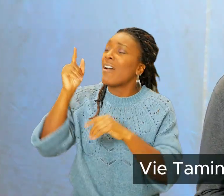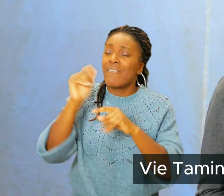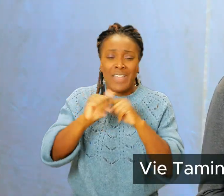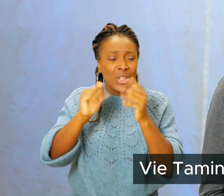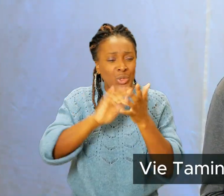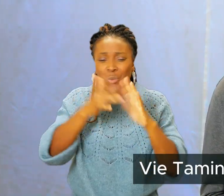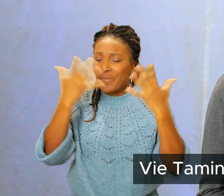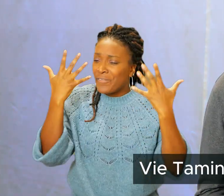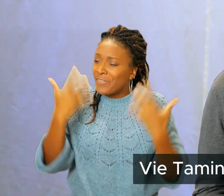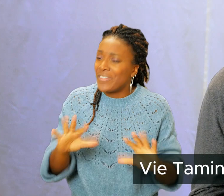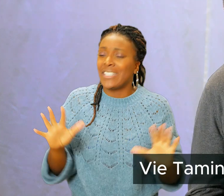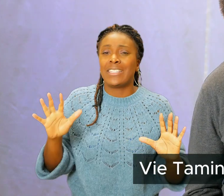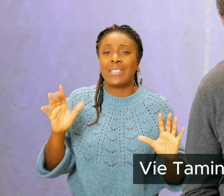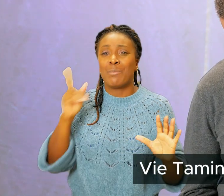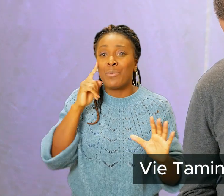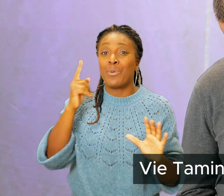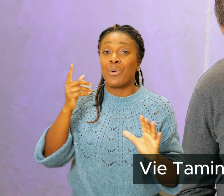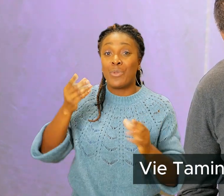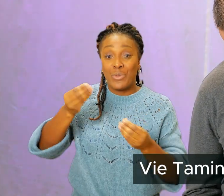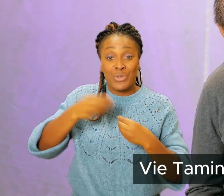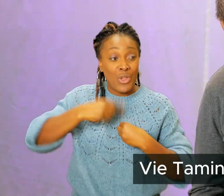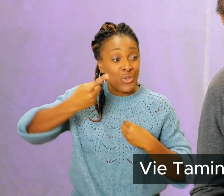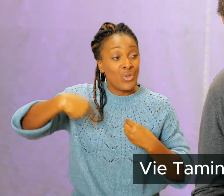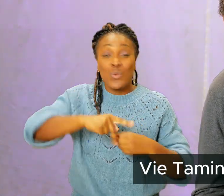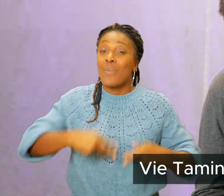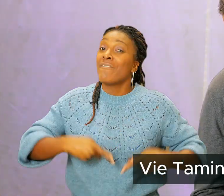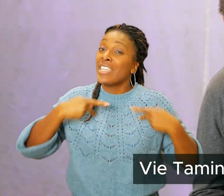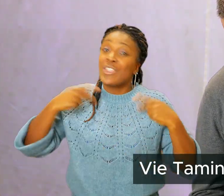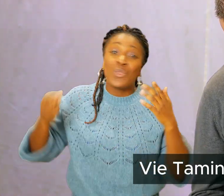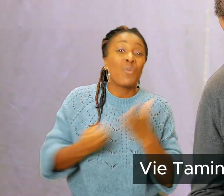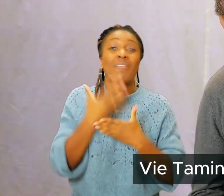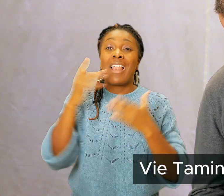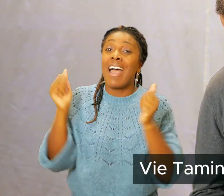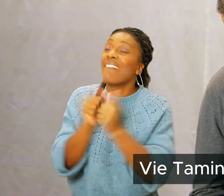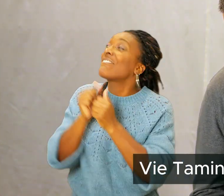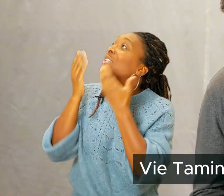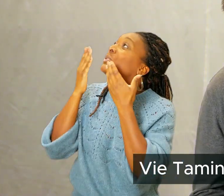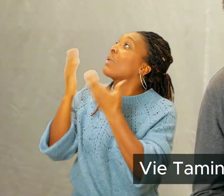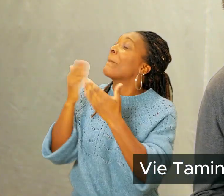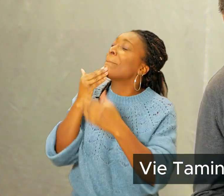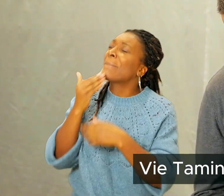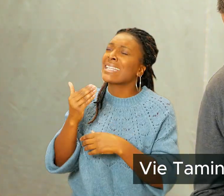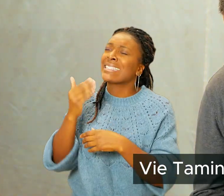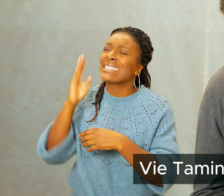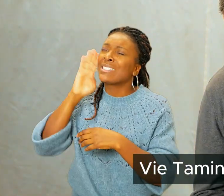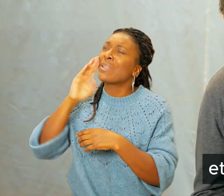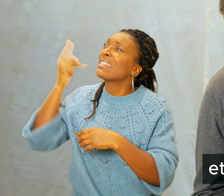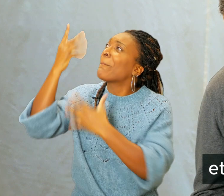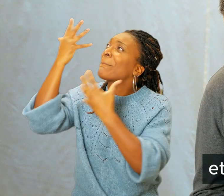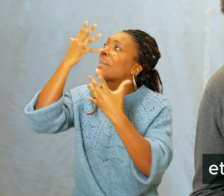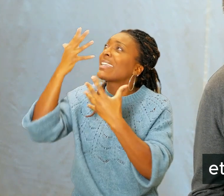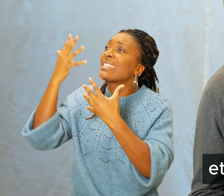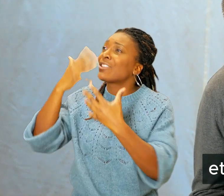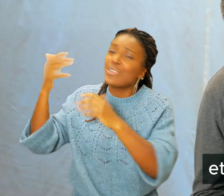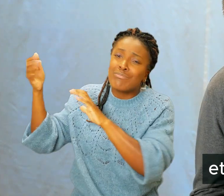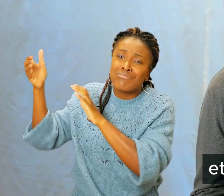puisse vivre cette vie nouvelle avec toi. Merci, Seigneur, de déverser ta présence dans la vie de tes enfants